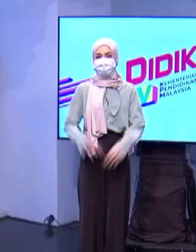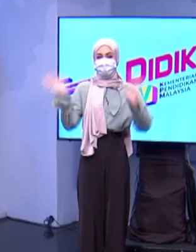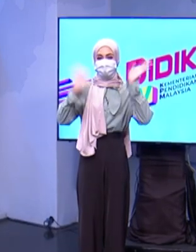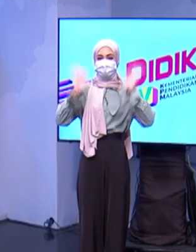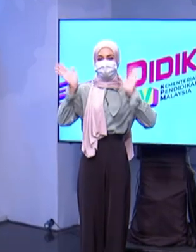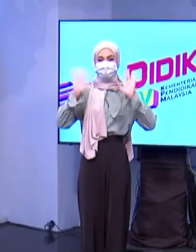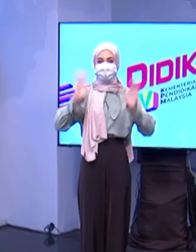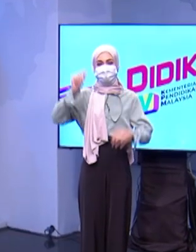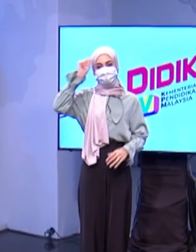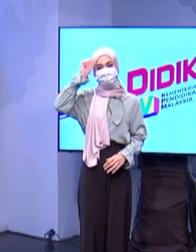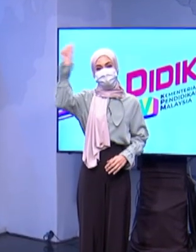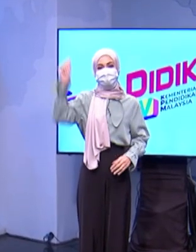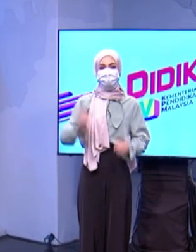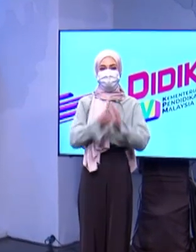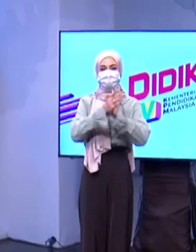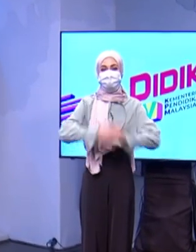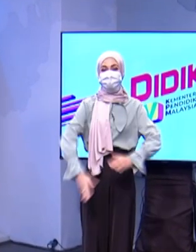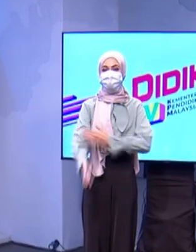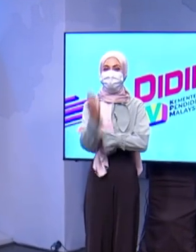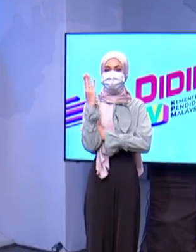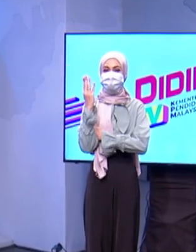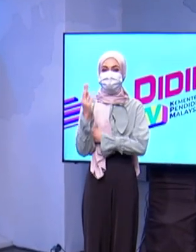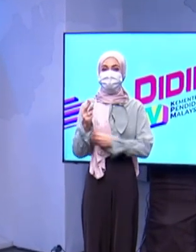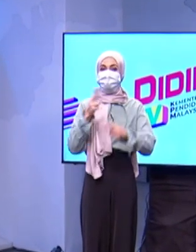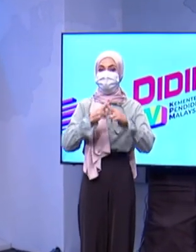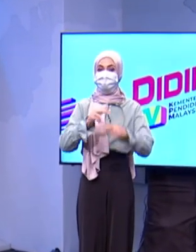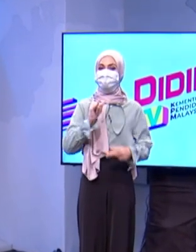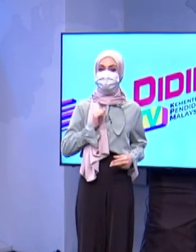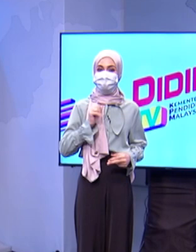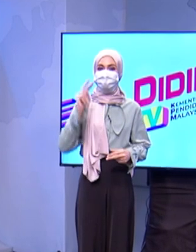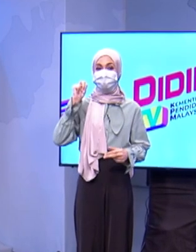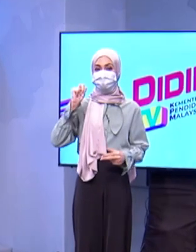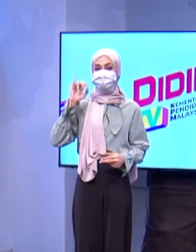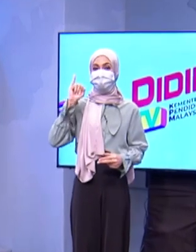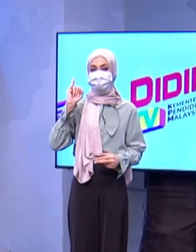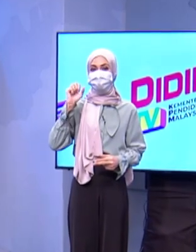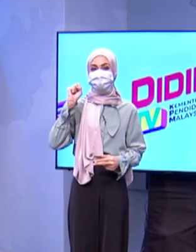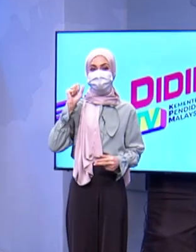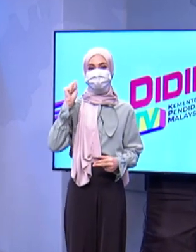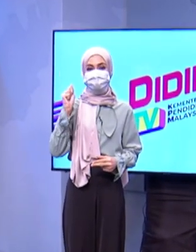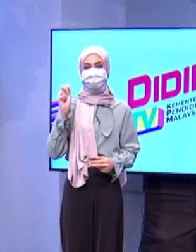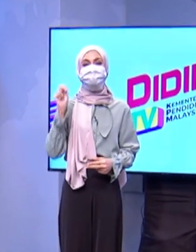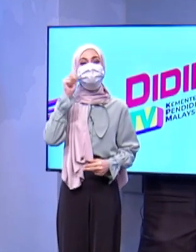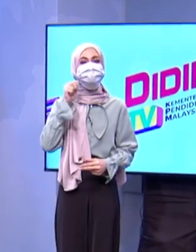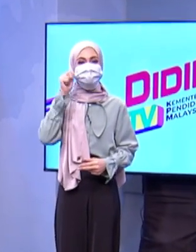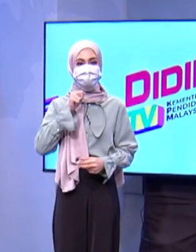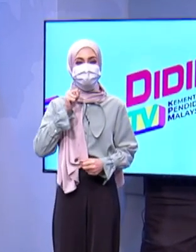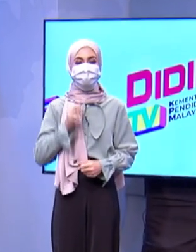Hai assalamualaikum selamat pagi namun saya n i ni sa